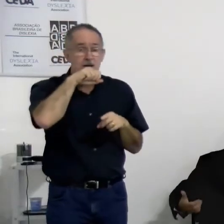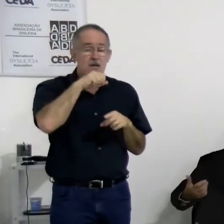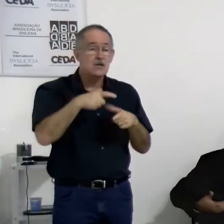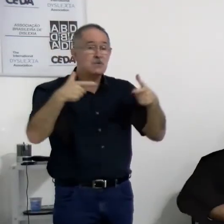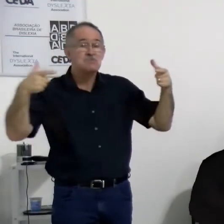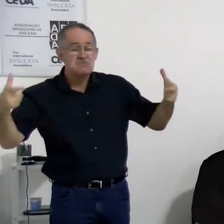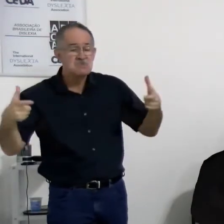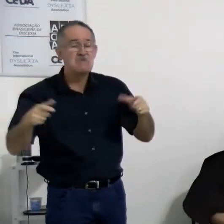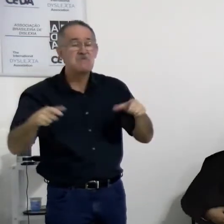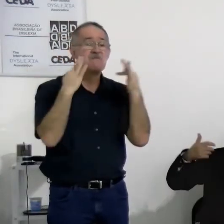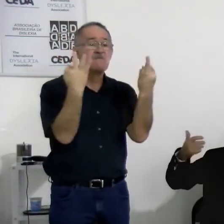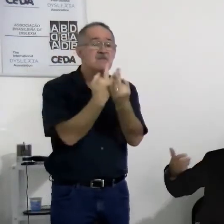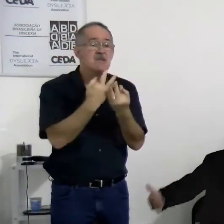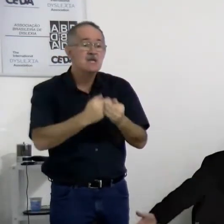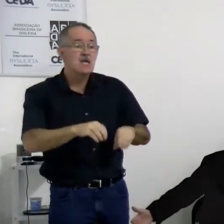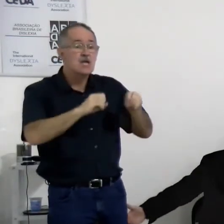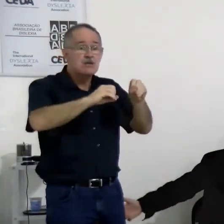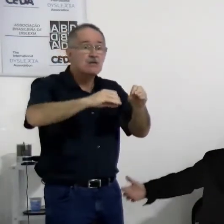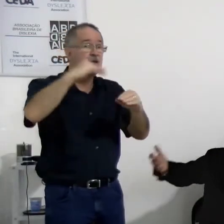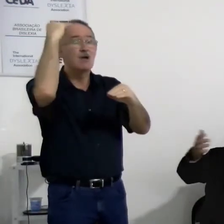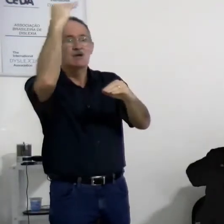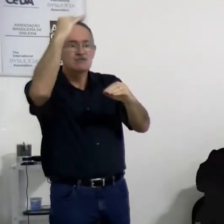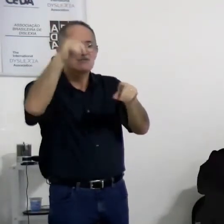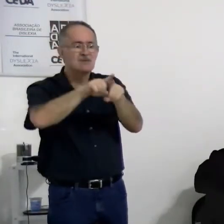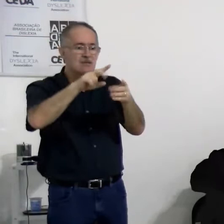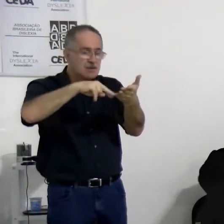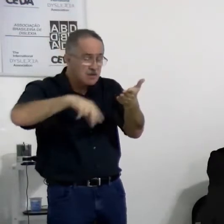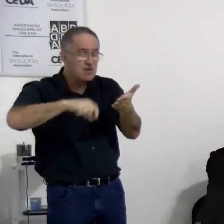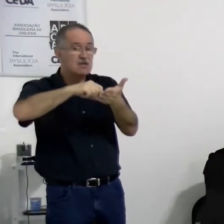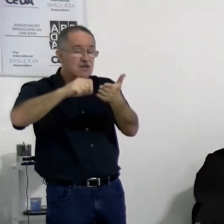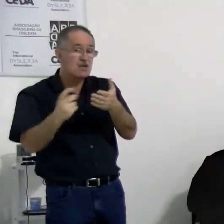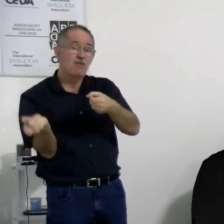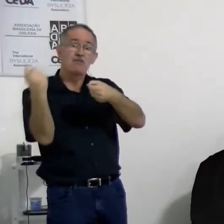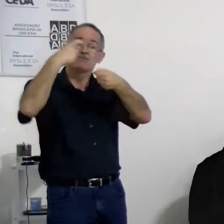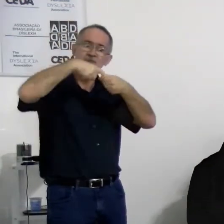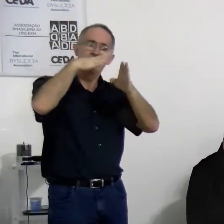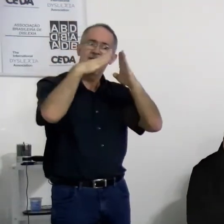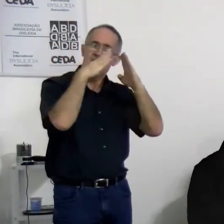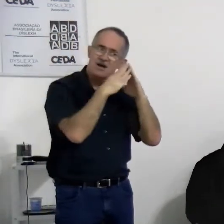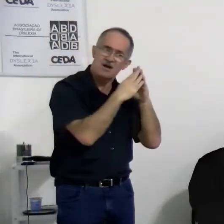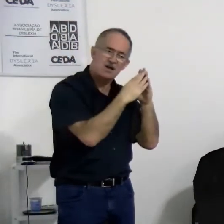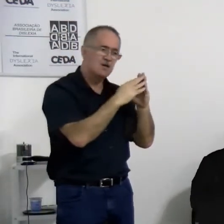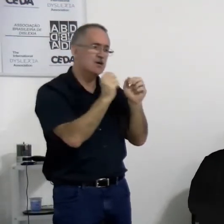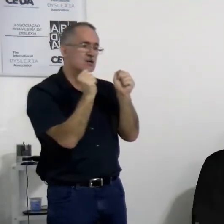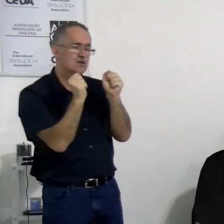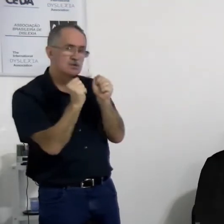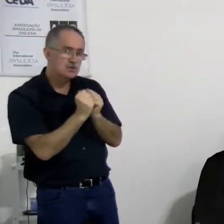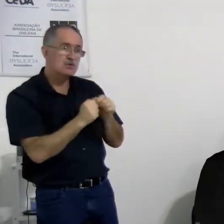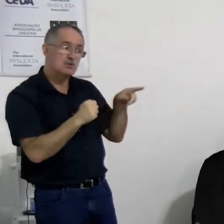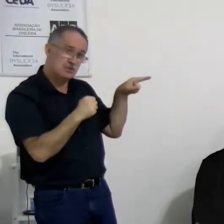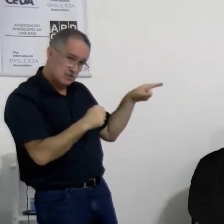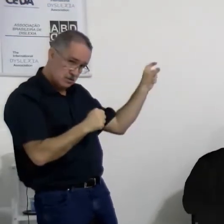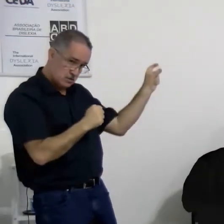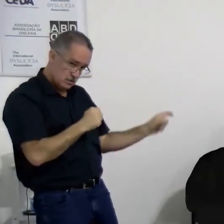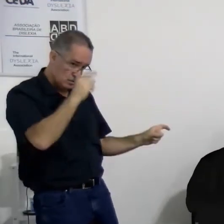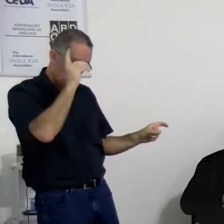ensinar adultos a ler e escrever. E quando terminava as sessões, ele vinha para casa e compartilhava com Charles, com um dos seus